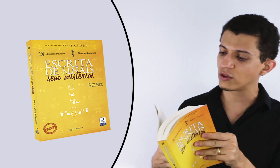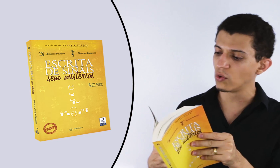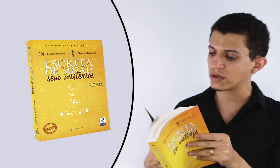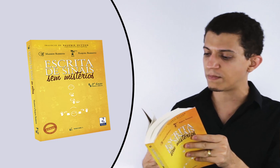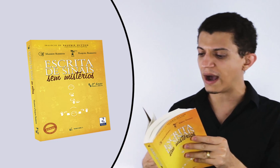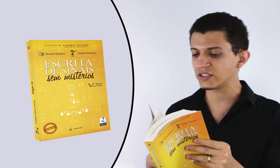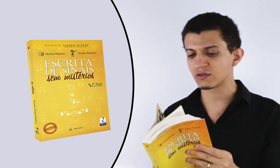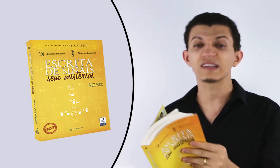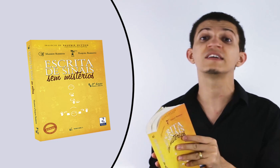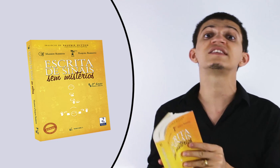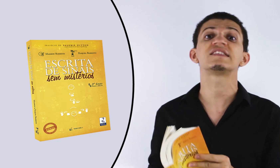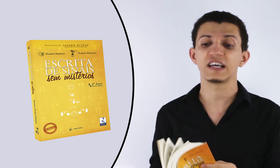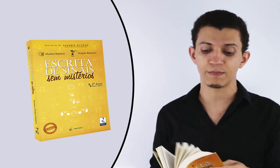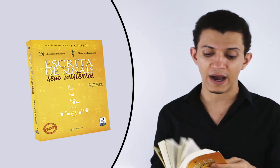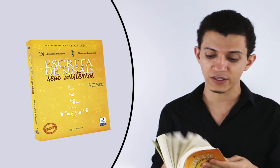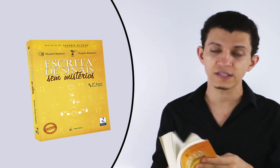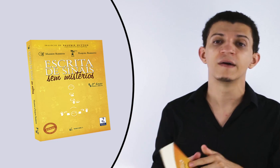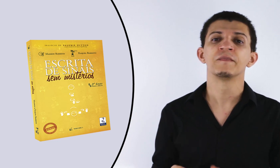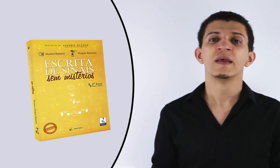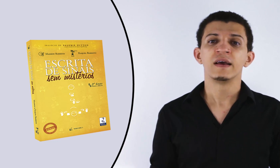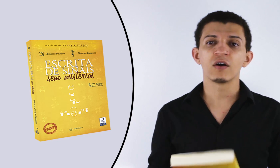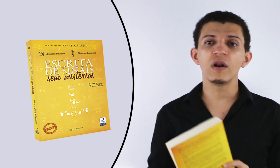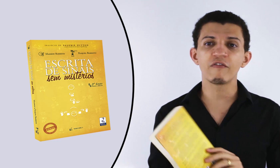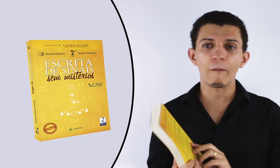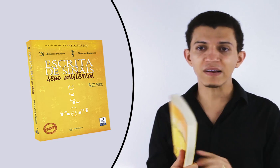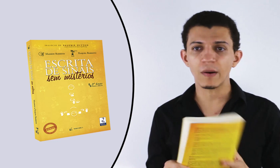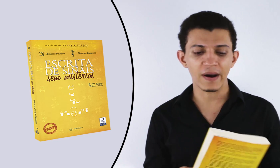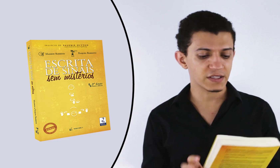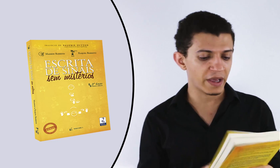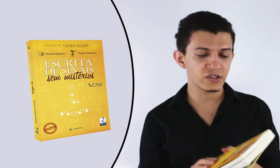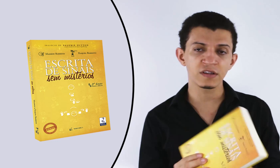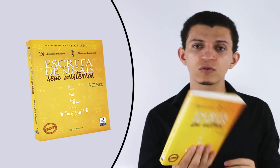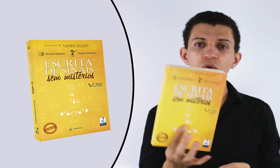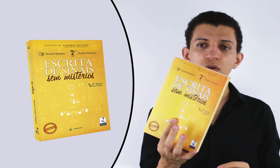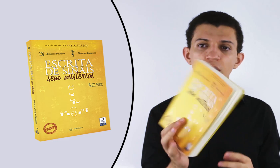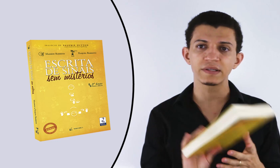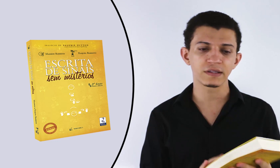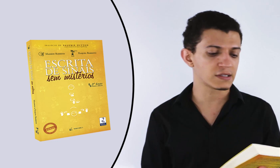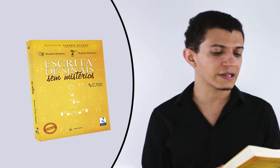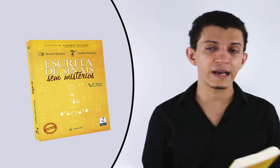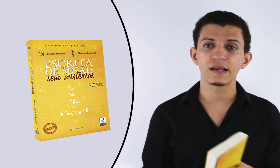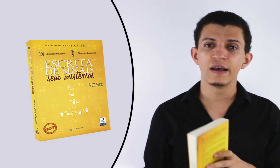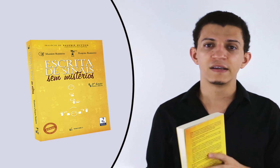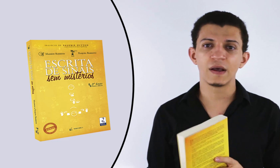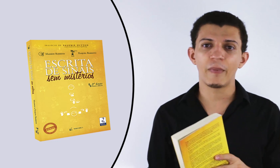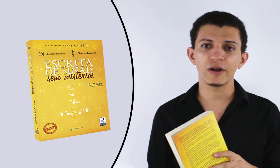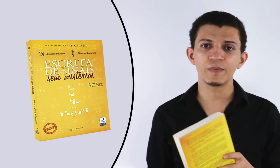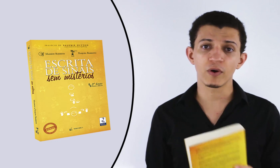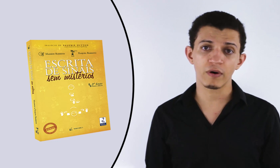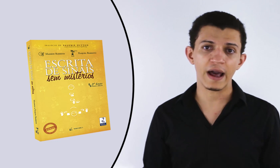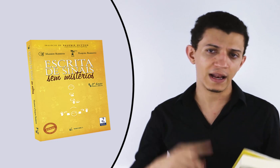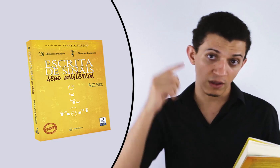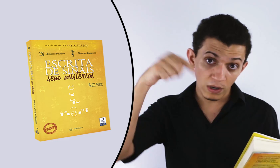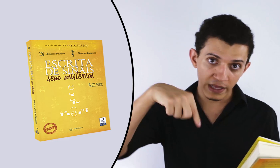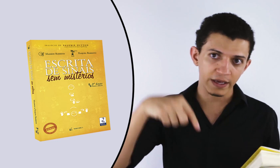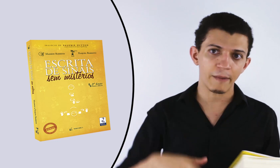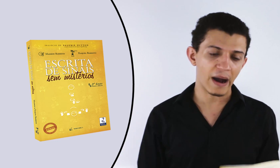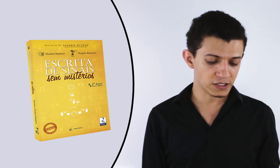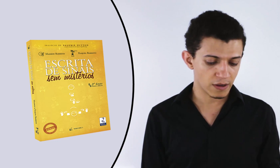432 páginas, 416 páginas. Então, é um livro passo a passo também, te ensinando tudo sobre a escrita de sinais. Você pode procurar ele, tem um link aqui abaixo.